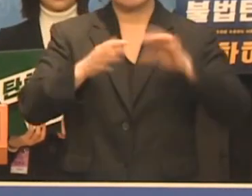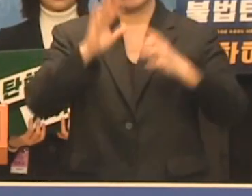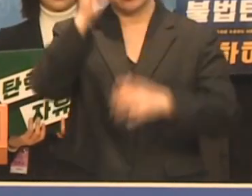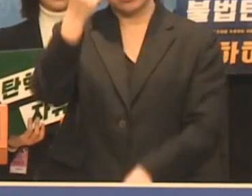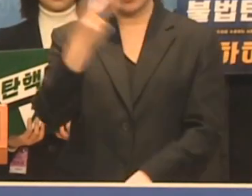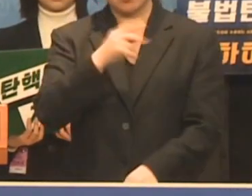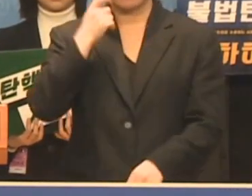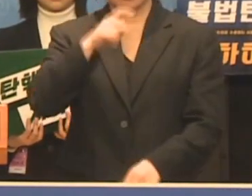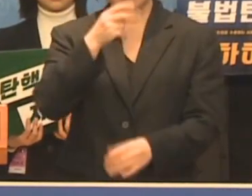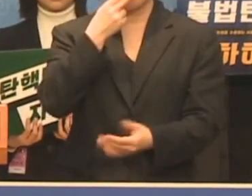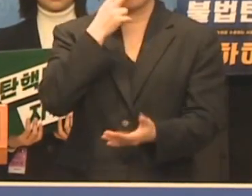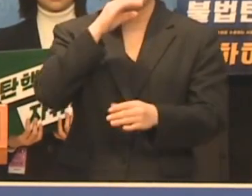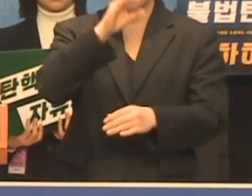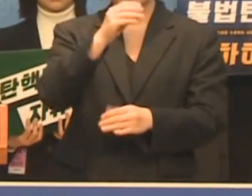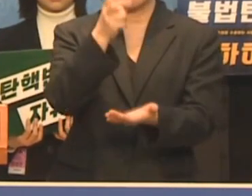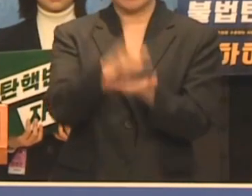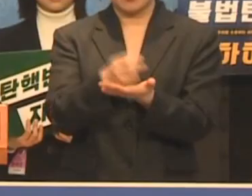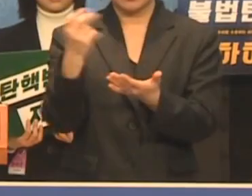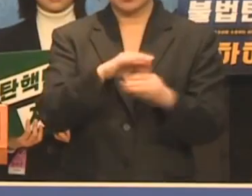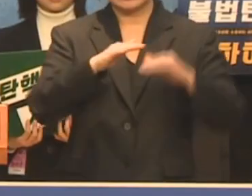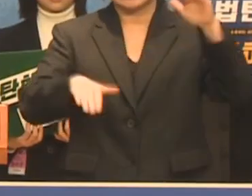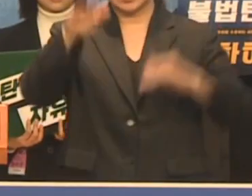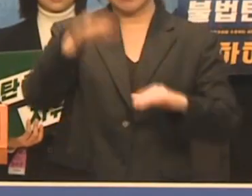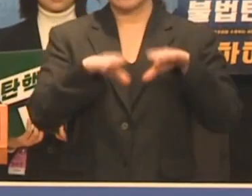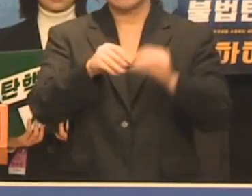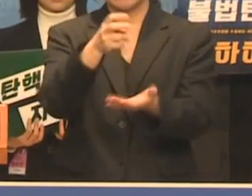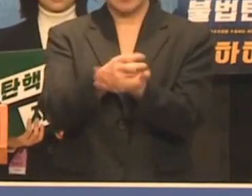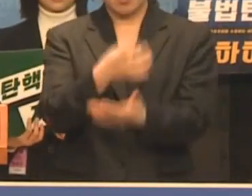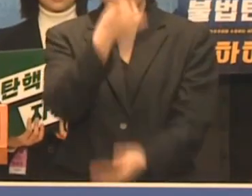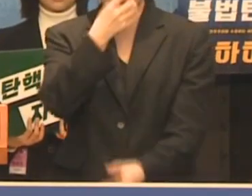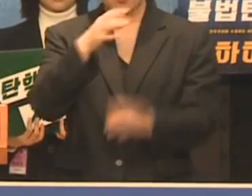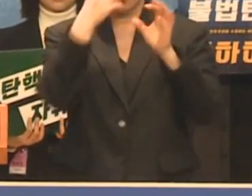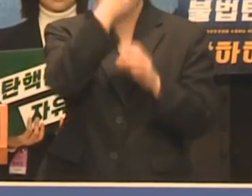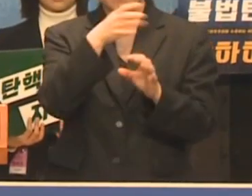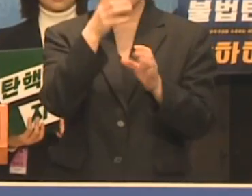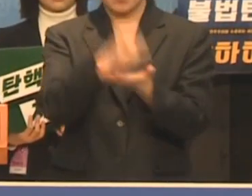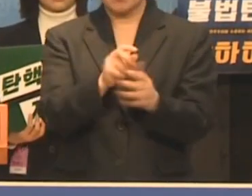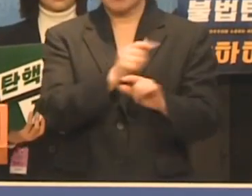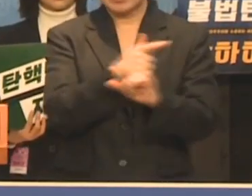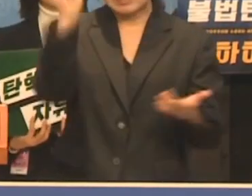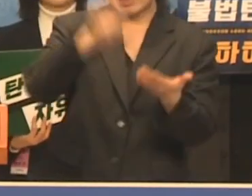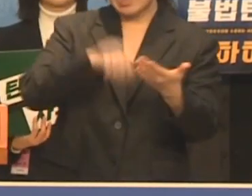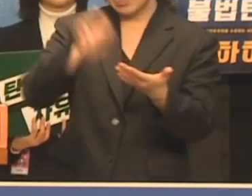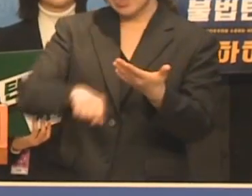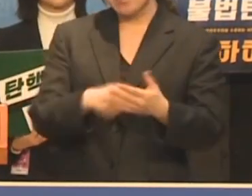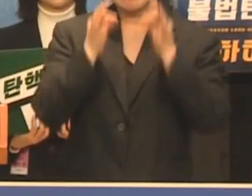노란봉투법, 국회증언법, 포괄적 차별금지법과 양곡관리법 등의 악법들을 통과시키려 합니다.